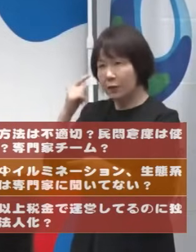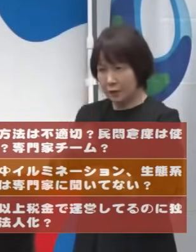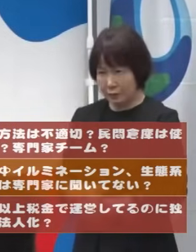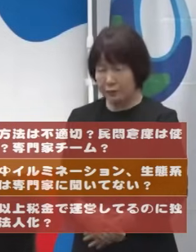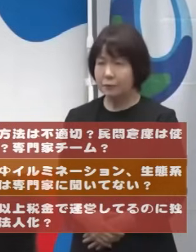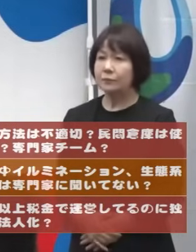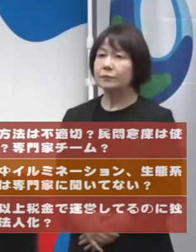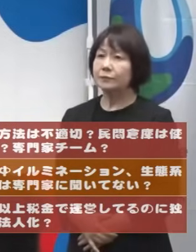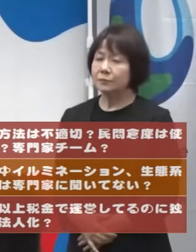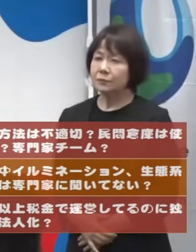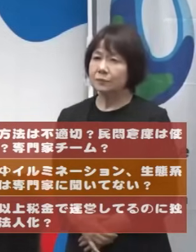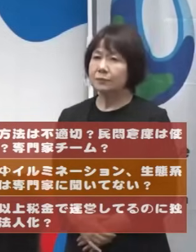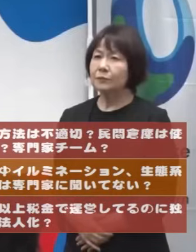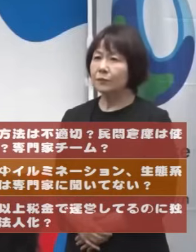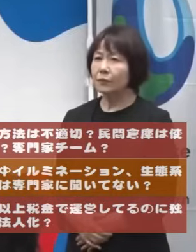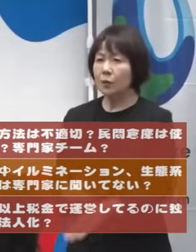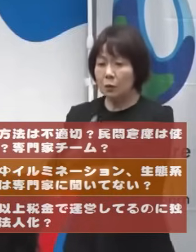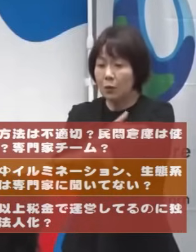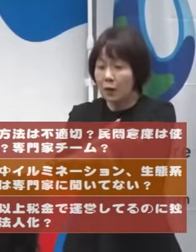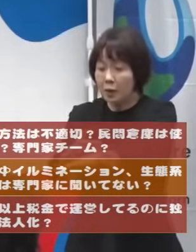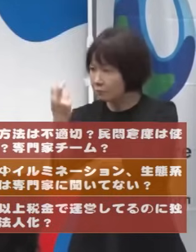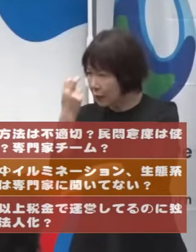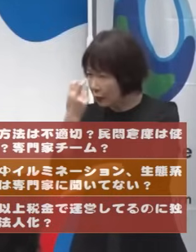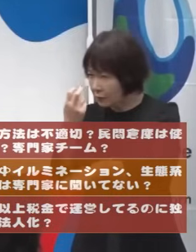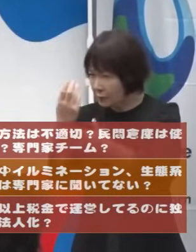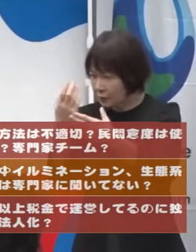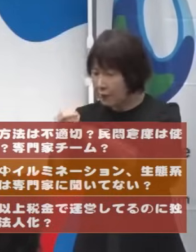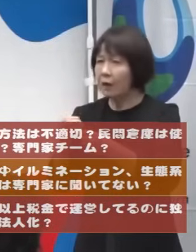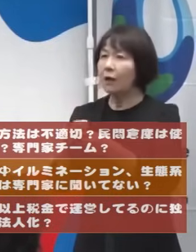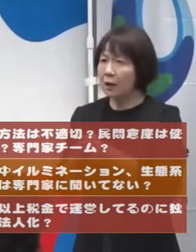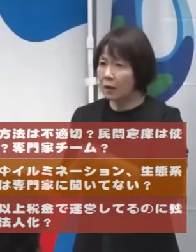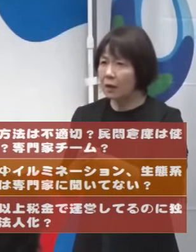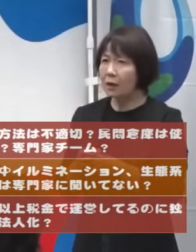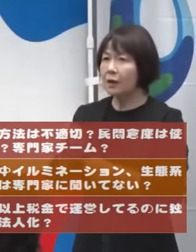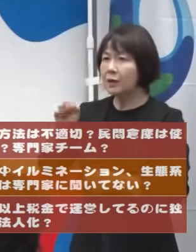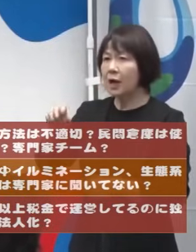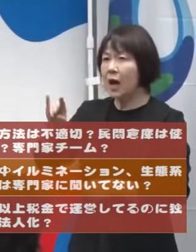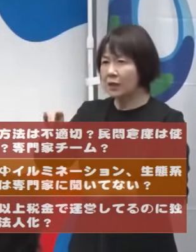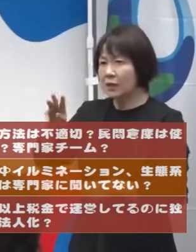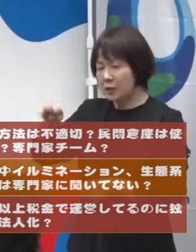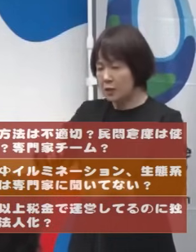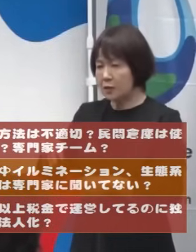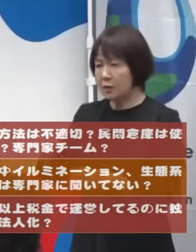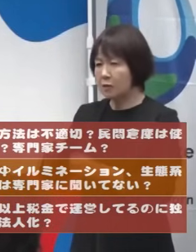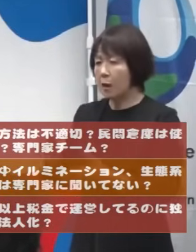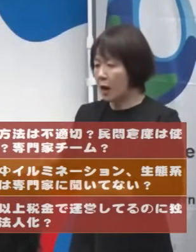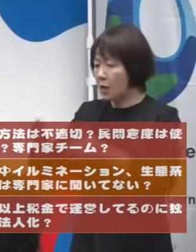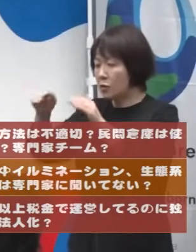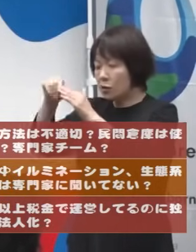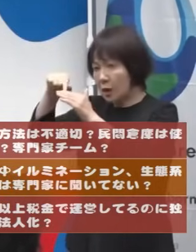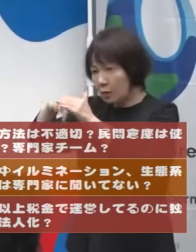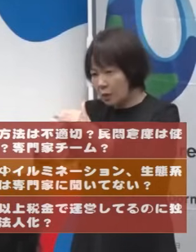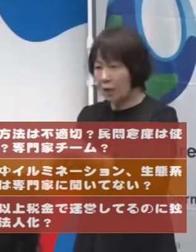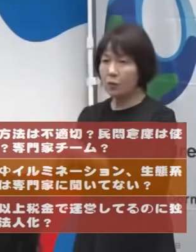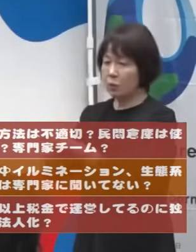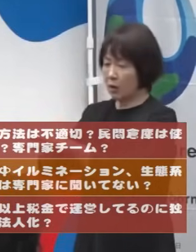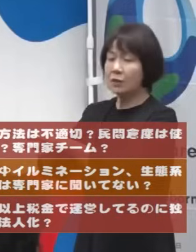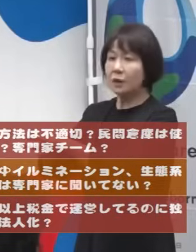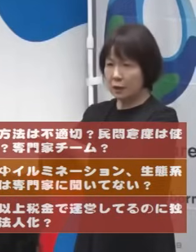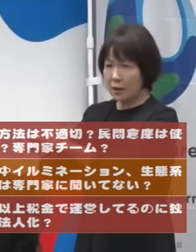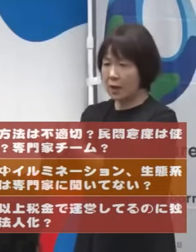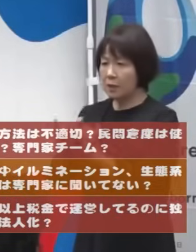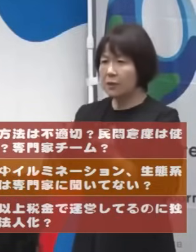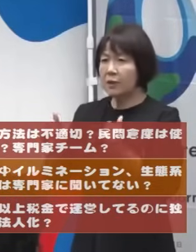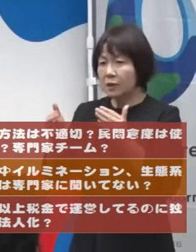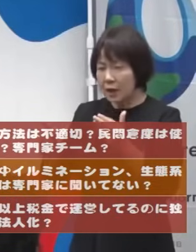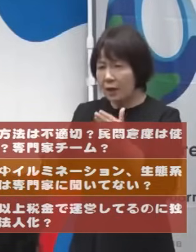います。その経緯を確認しても、当初この先島庁舎の庁舎内に保管してたもんですけれども、民